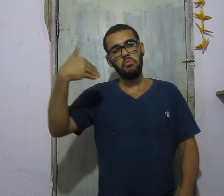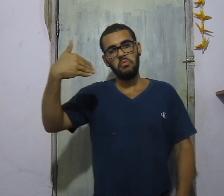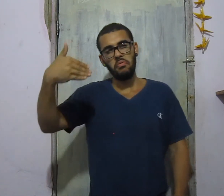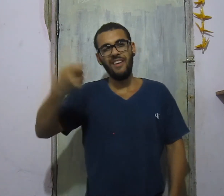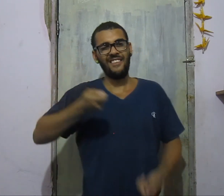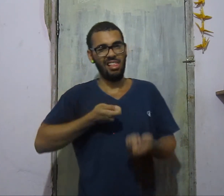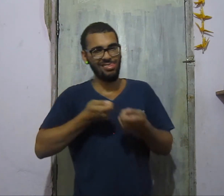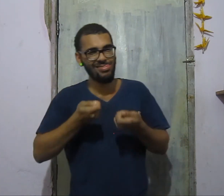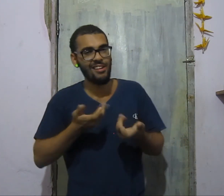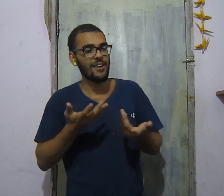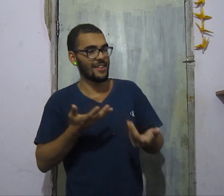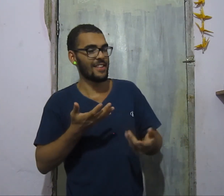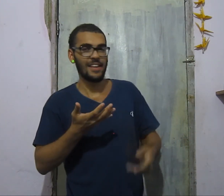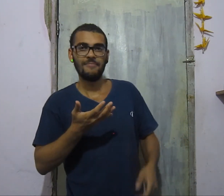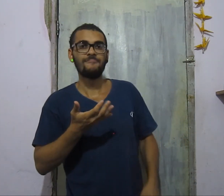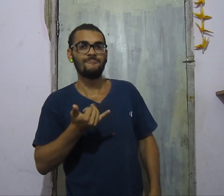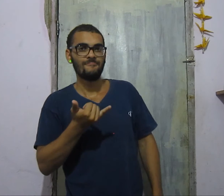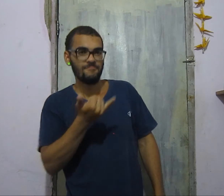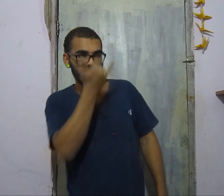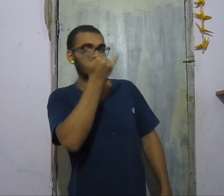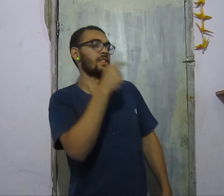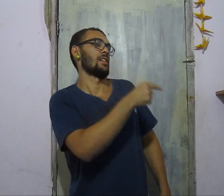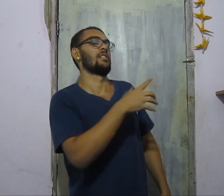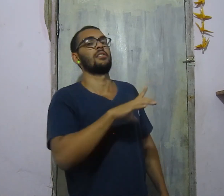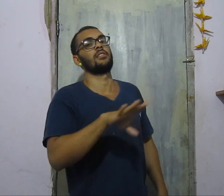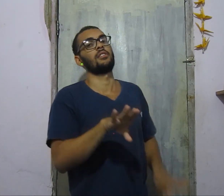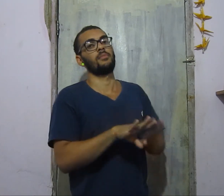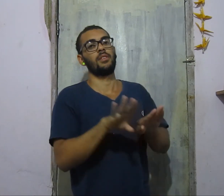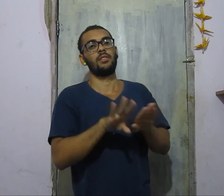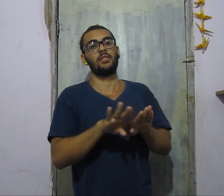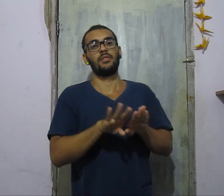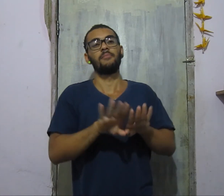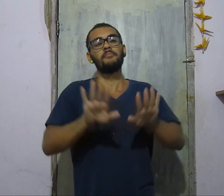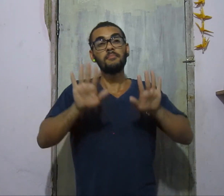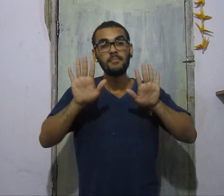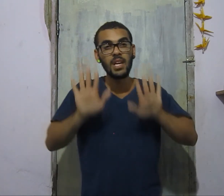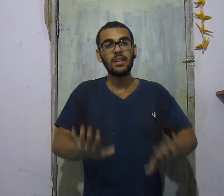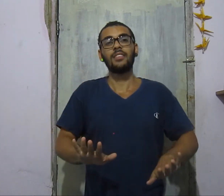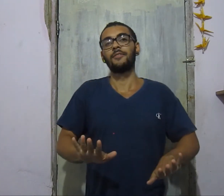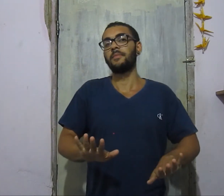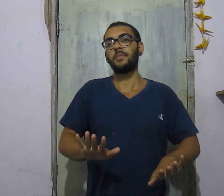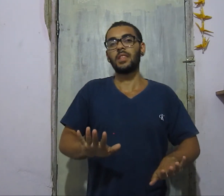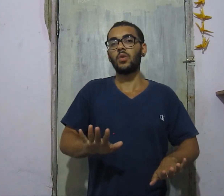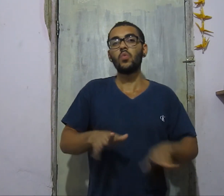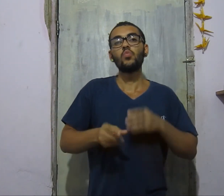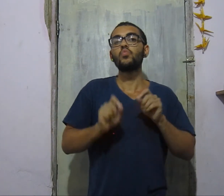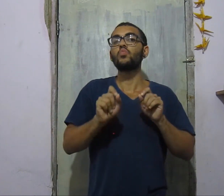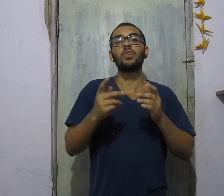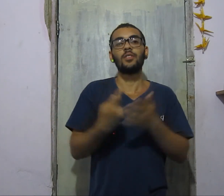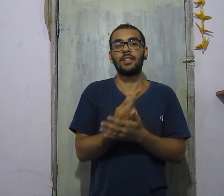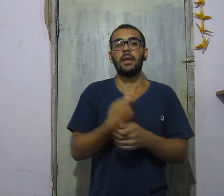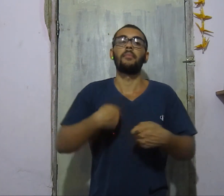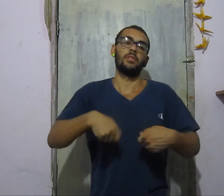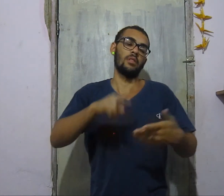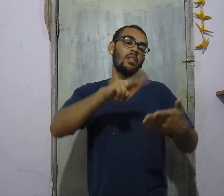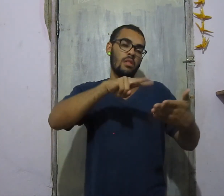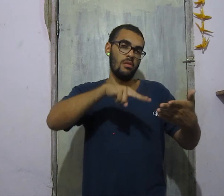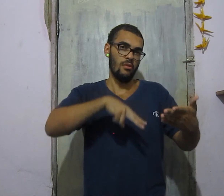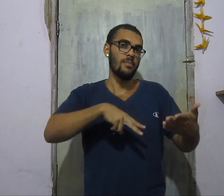acordou não sabe de nada. E aí, ao longo da história, ele vai manipulando ela porque ele quer se vingar dela também. Mas o que